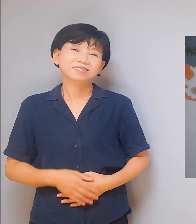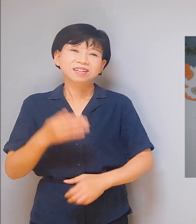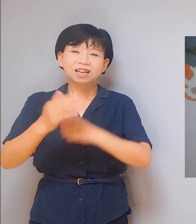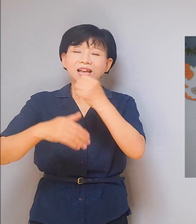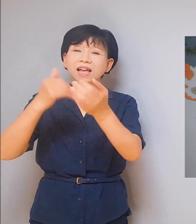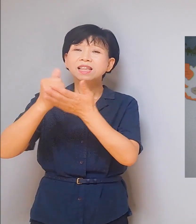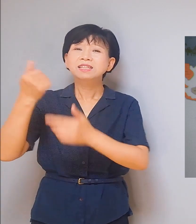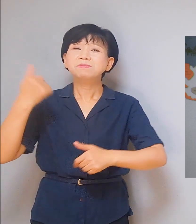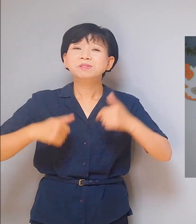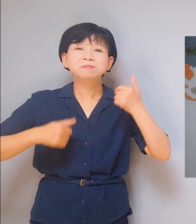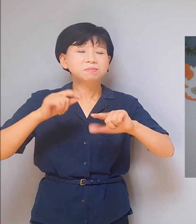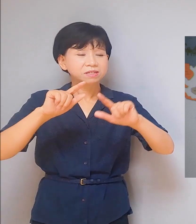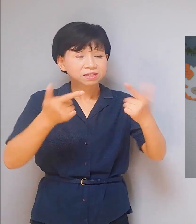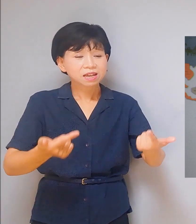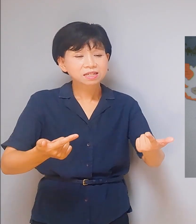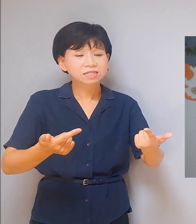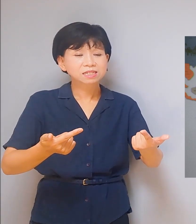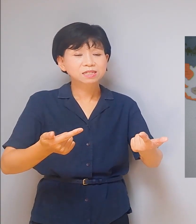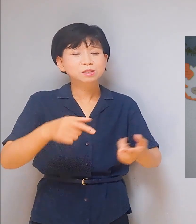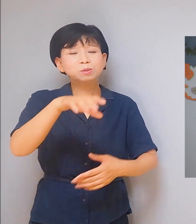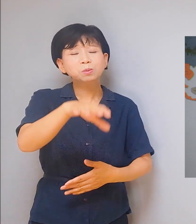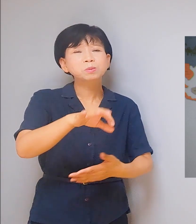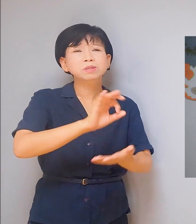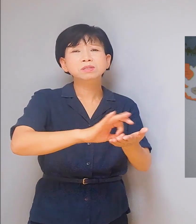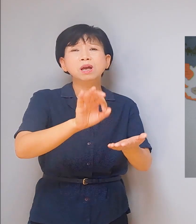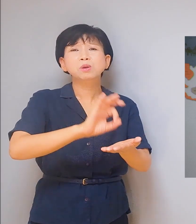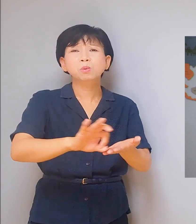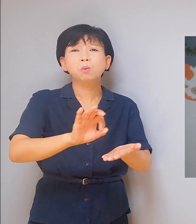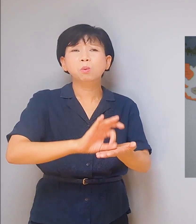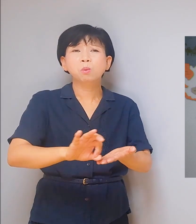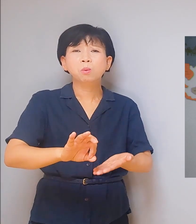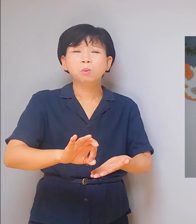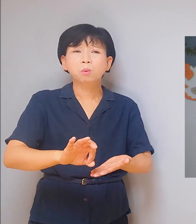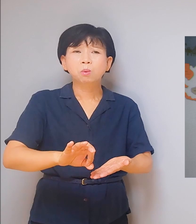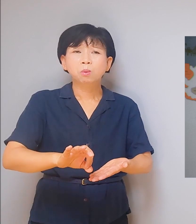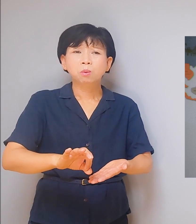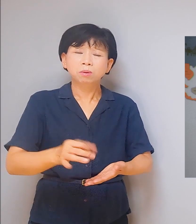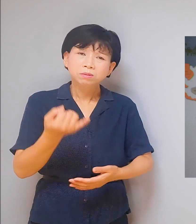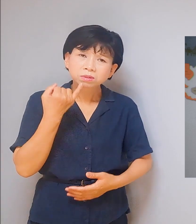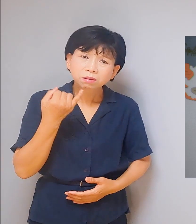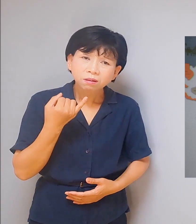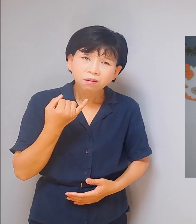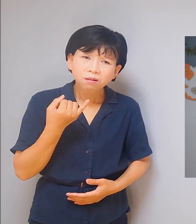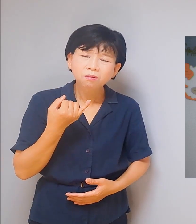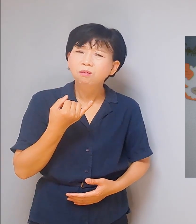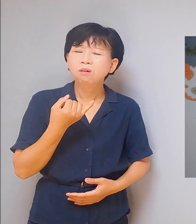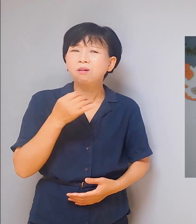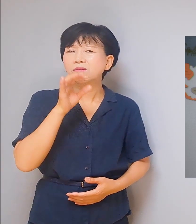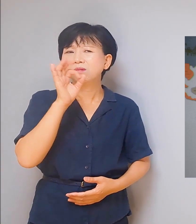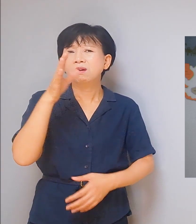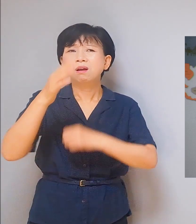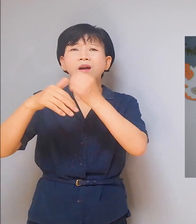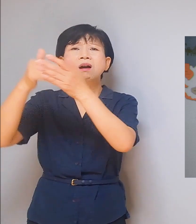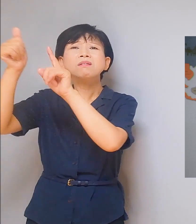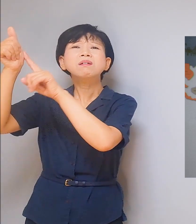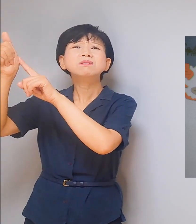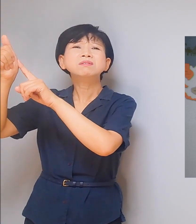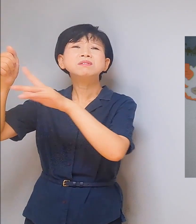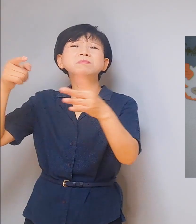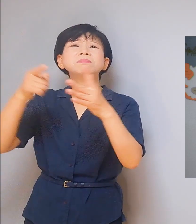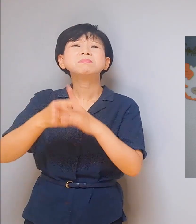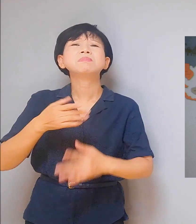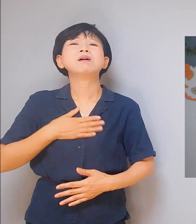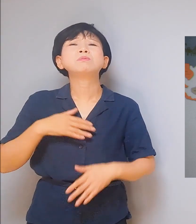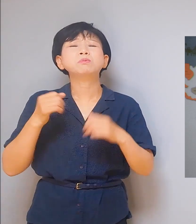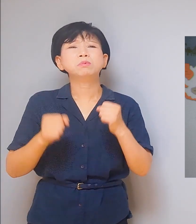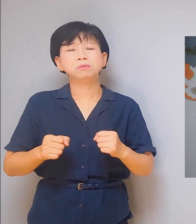하나님이 기뻐하시지 않는 것에 헌금을 사용하는 거지요. 여러분 하나님이 다 아세요. 그런데 그냥 은혜로 넘어가. 여러분